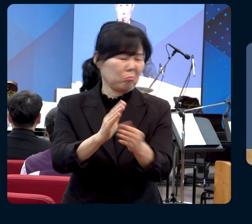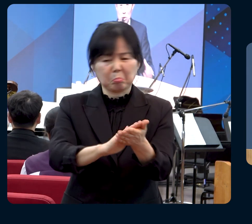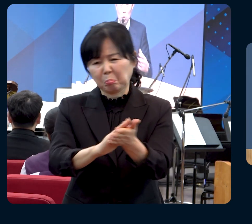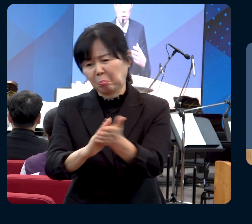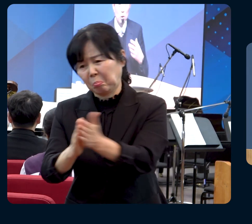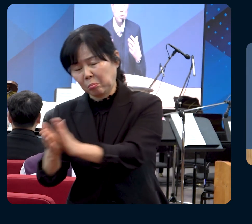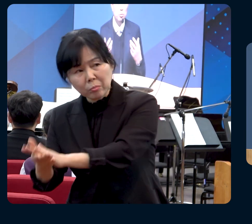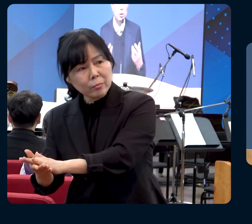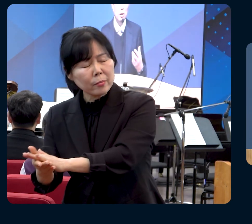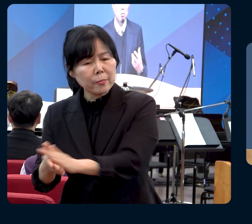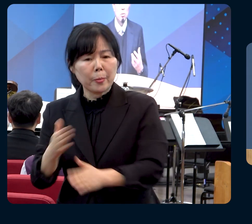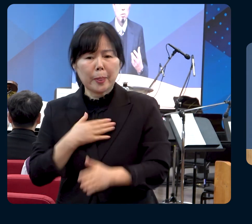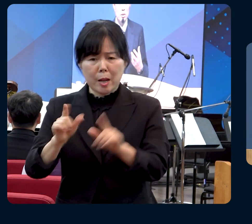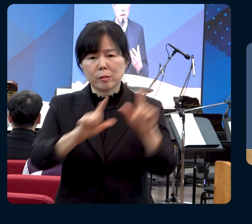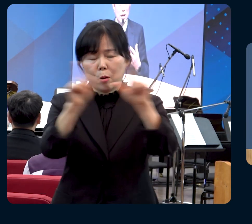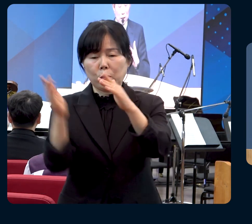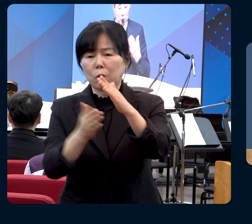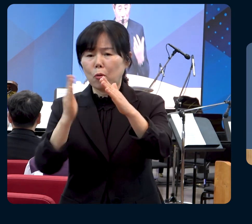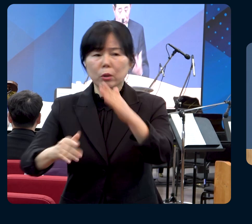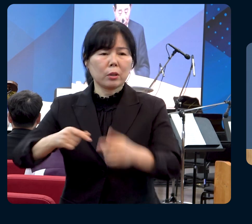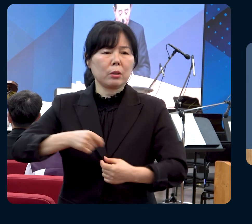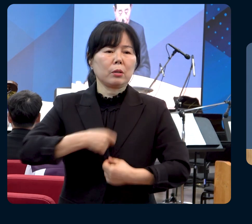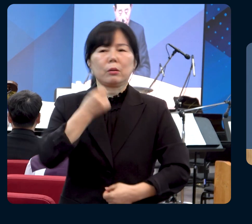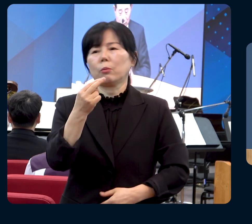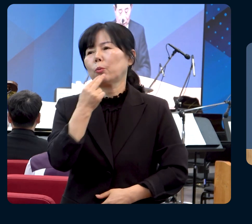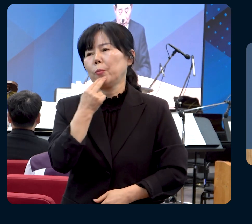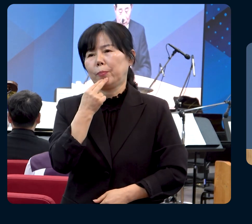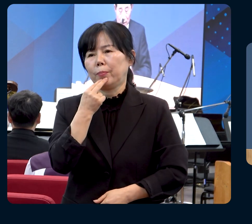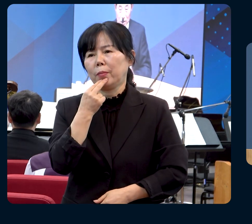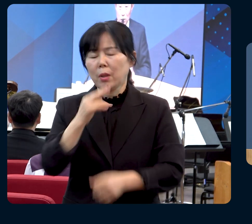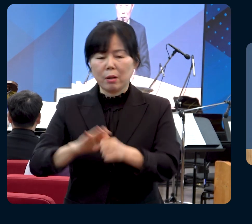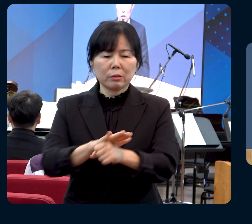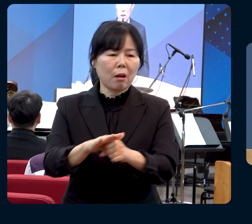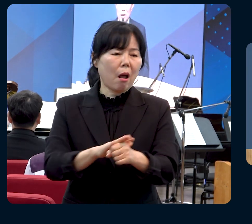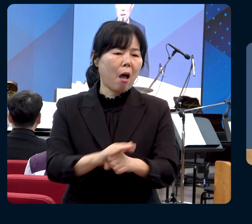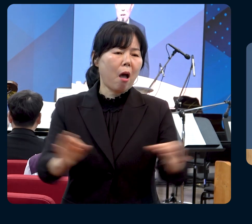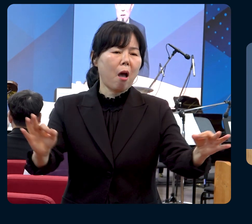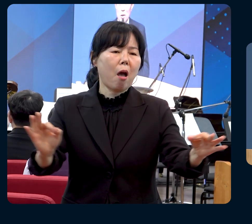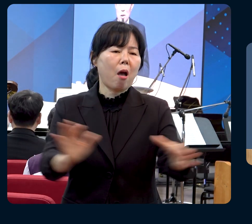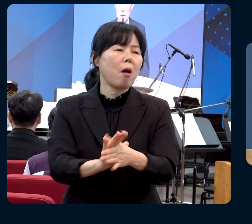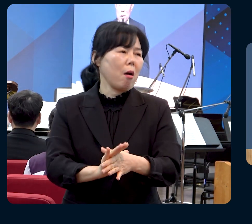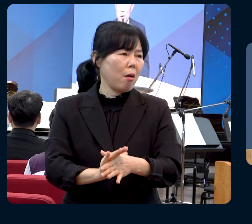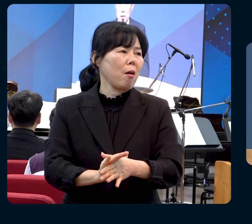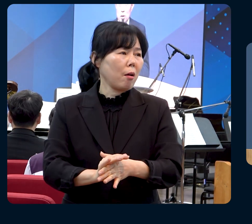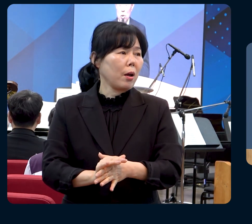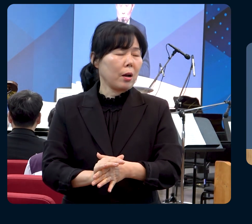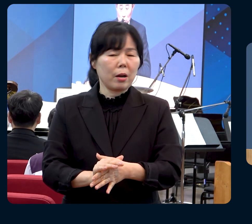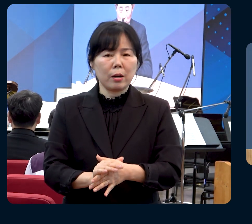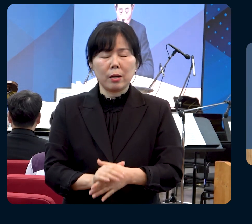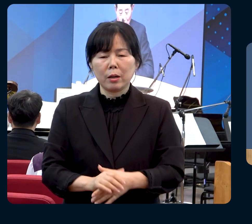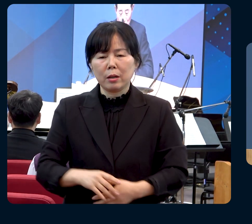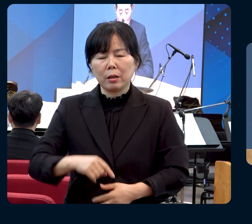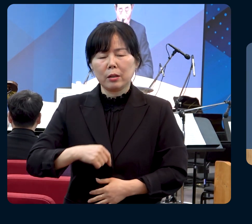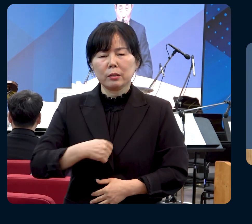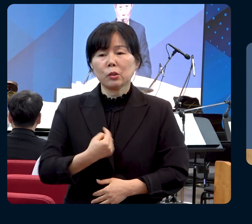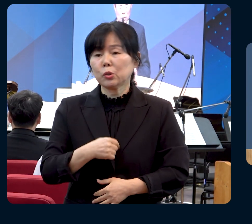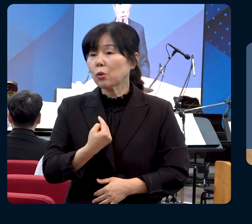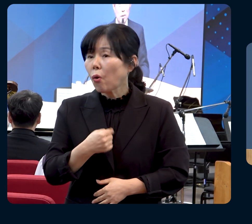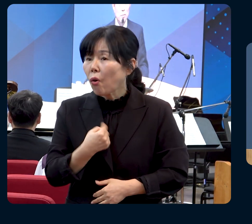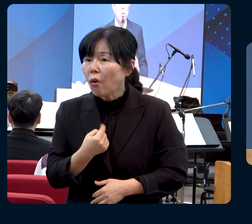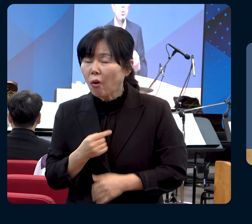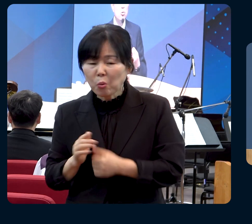내 삶은 공의롭지 못하고 사랑이 없는데 그것들을 스스로